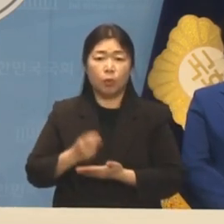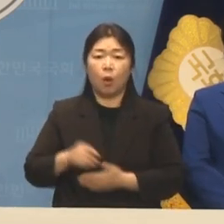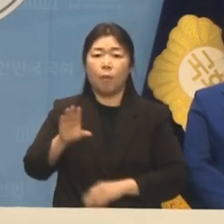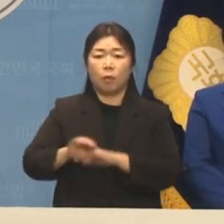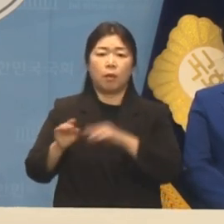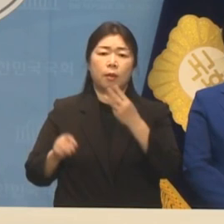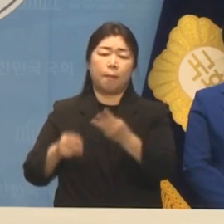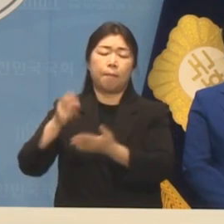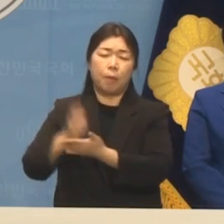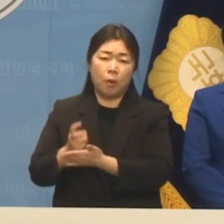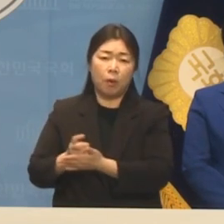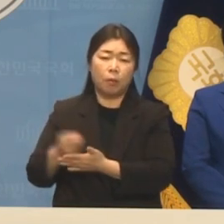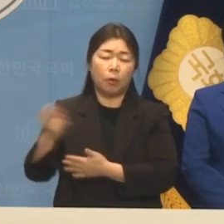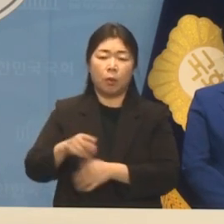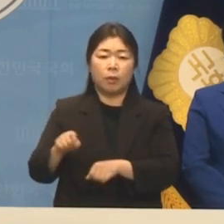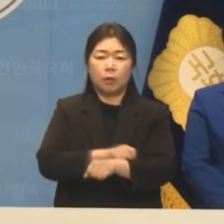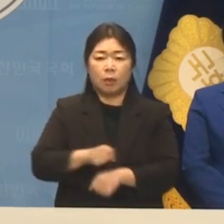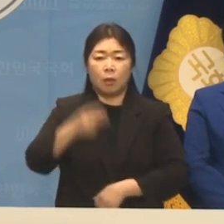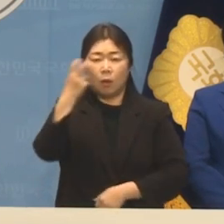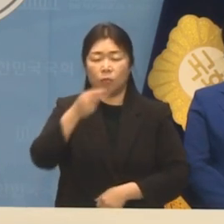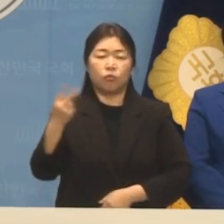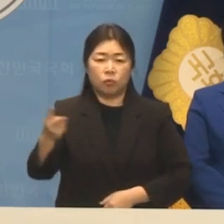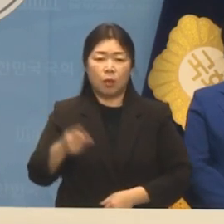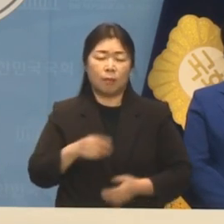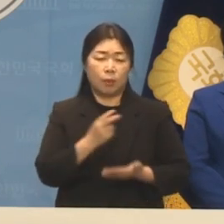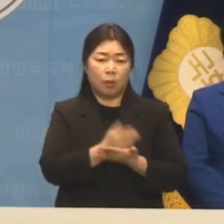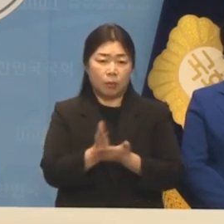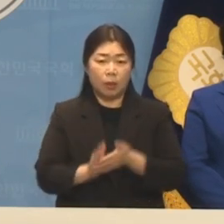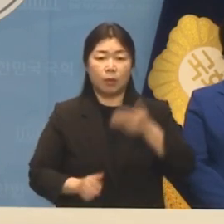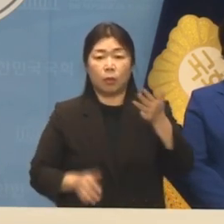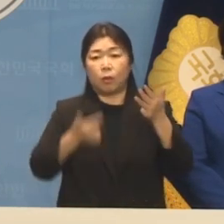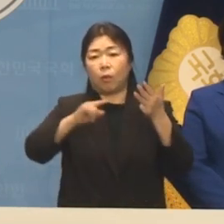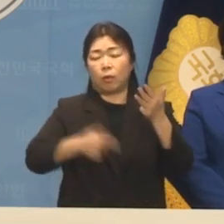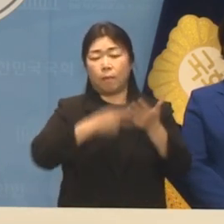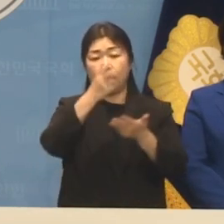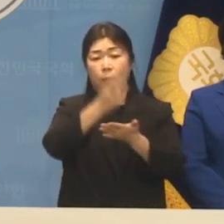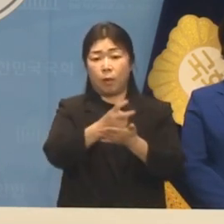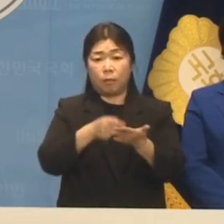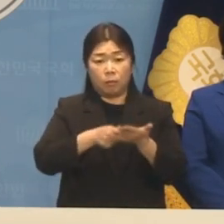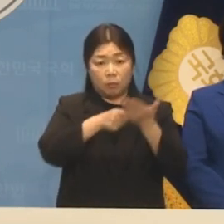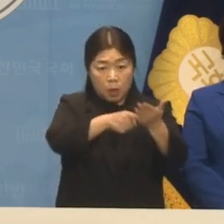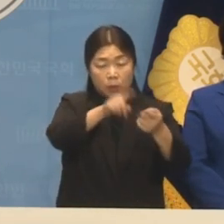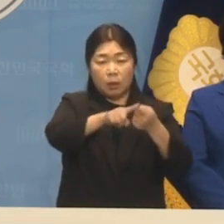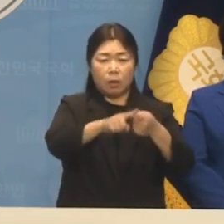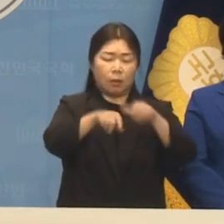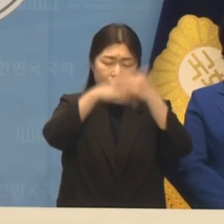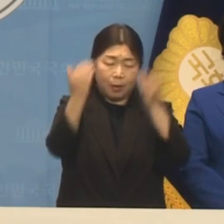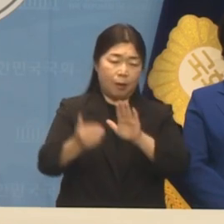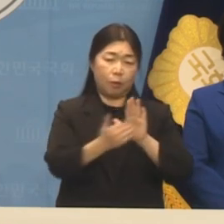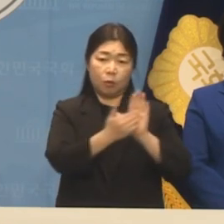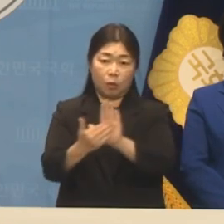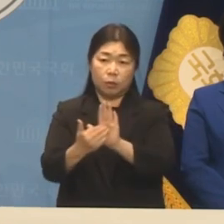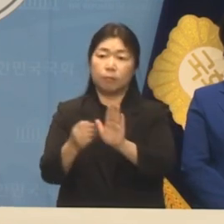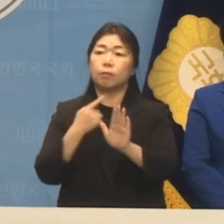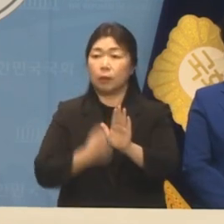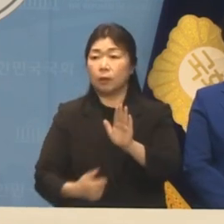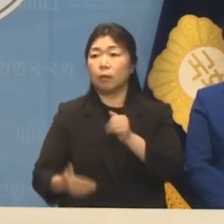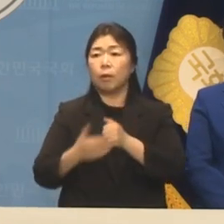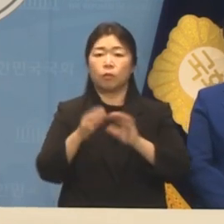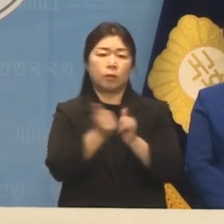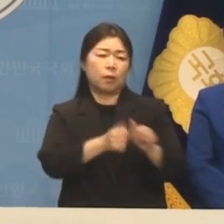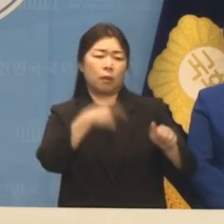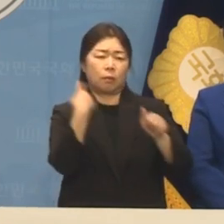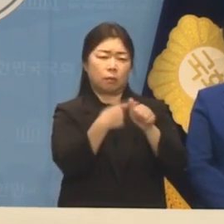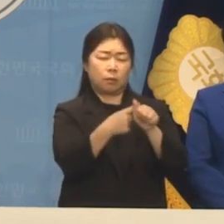방송 3법, 쌍특검법 등 8건의 법률에 대해 거부권을 행사하여 국민적